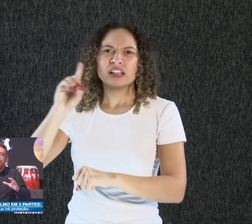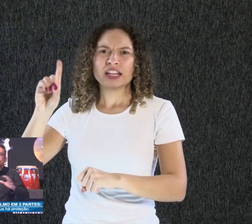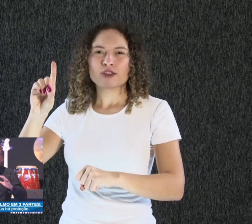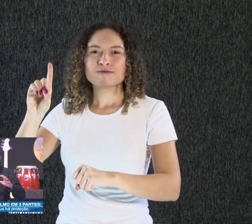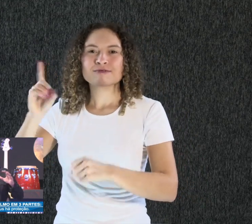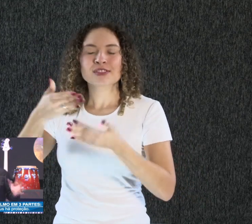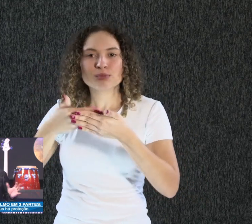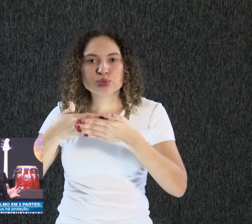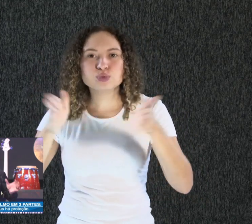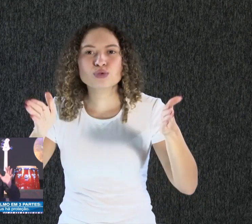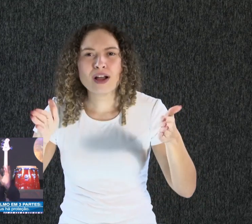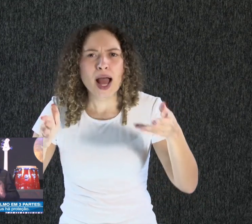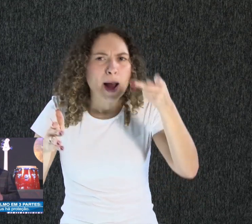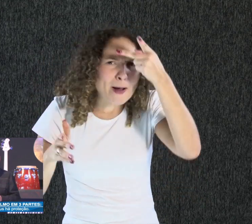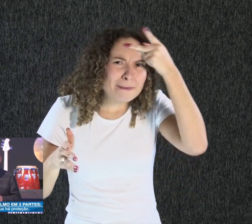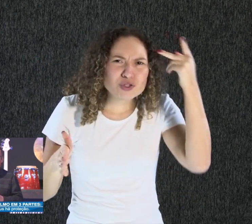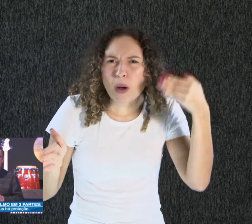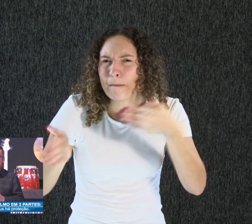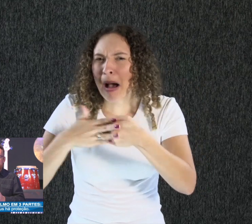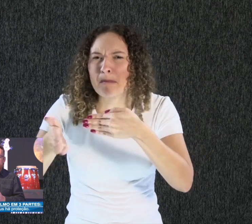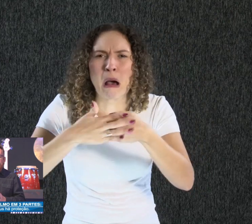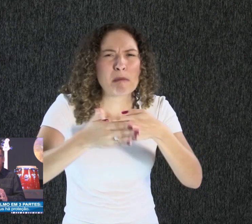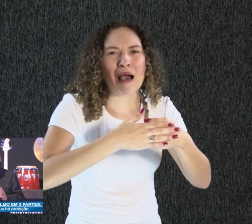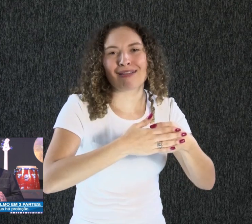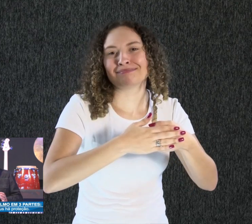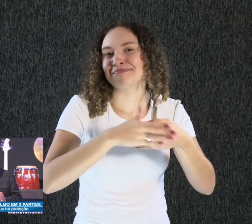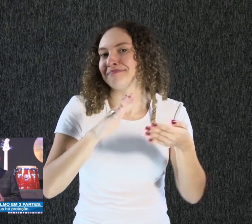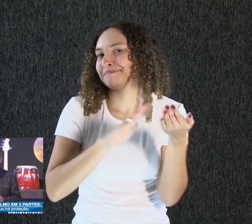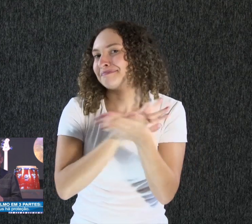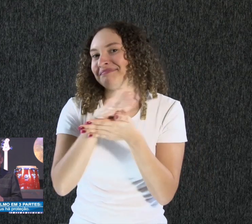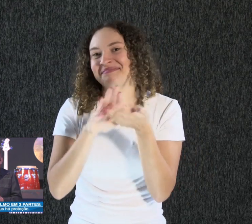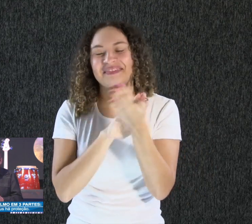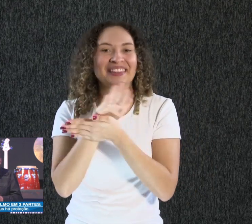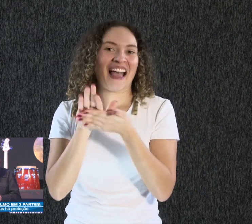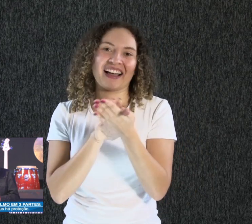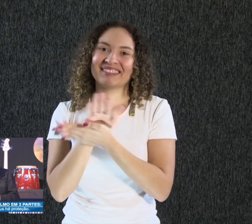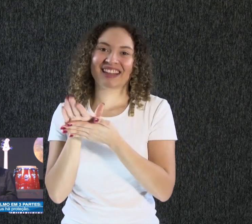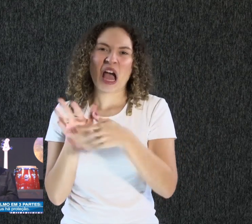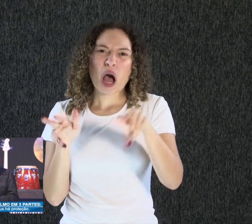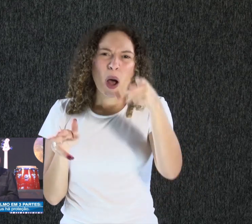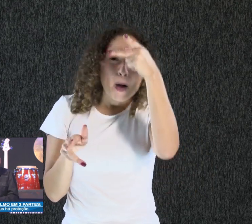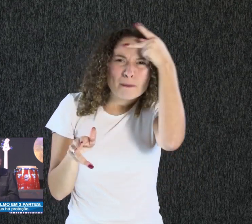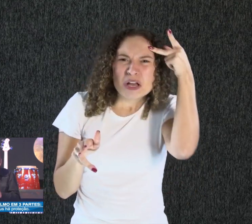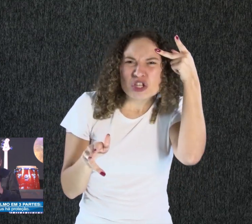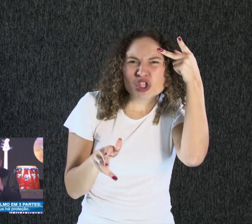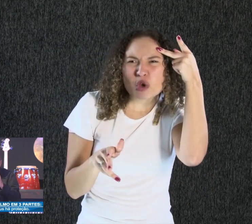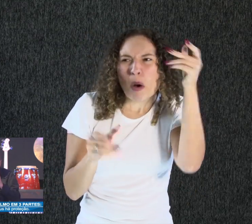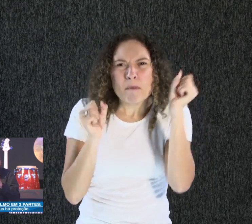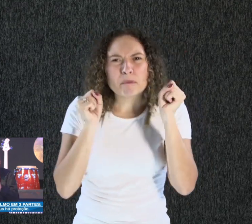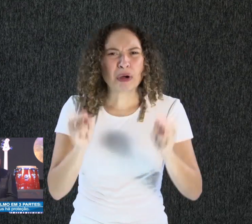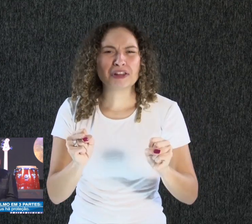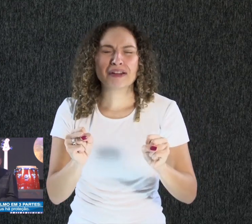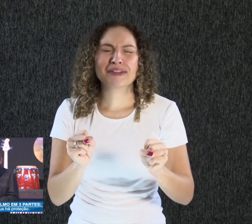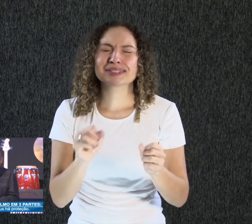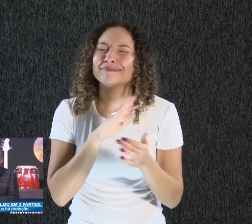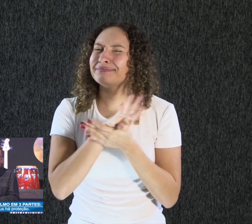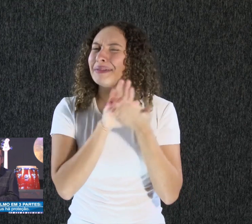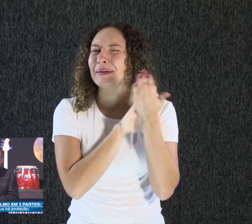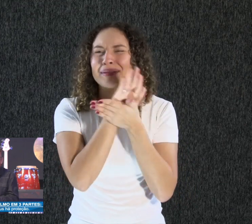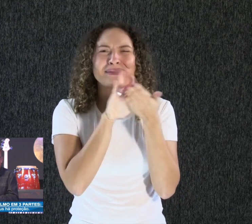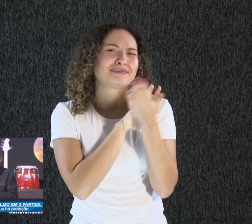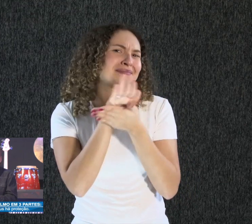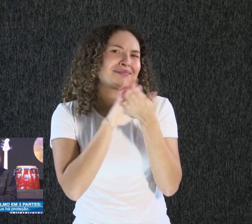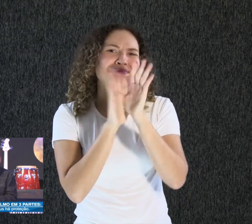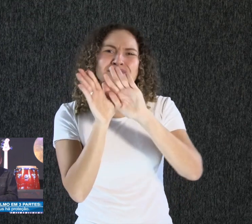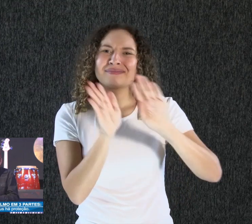a porta que Ele abre, ninguém fecha. E quando Ele age, ninguém pode impedir, e não há poder dos homens ou poder